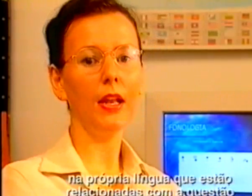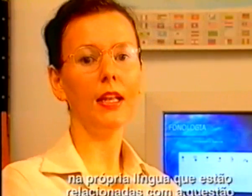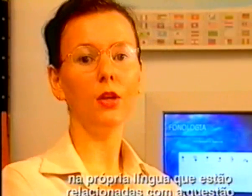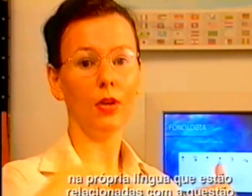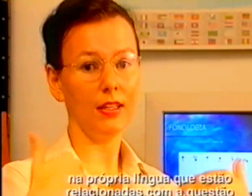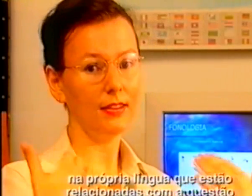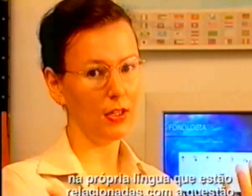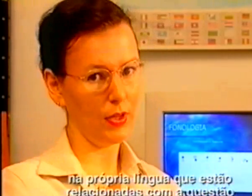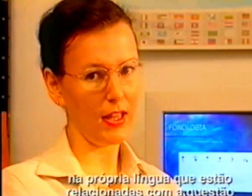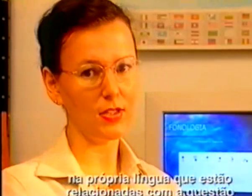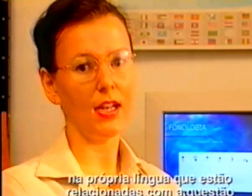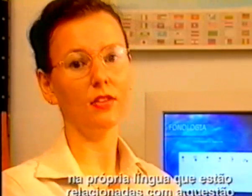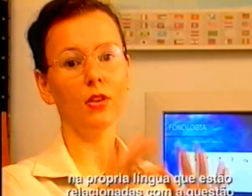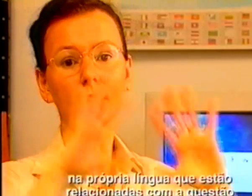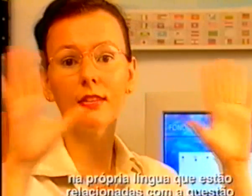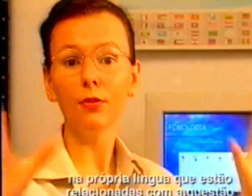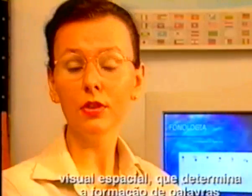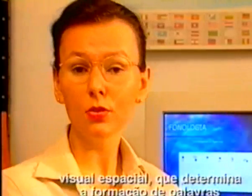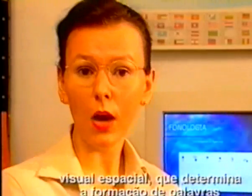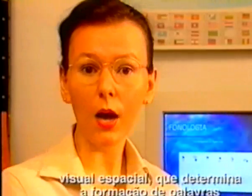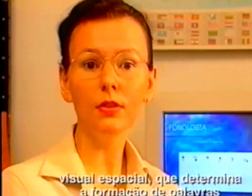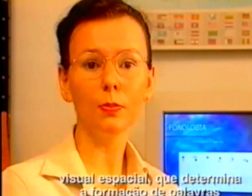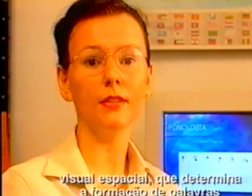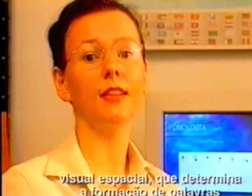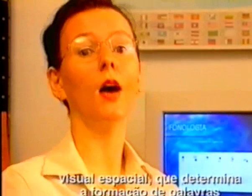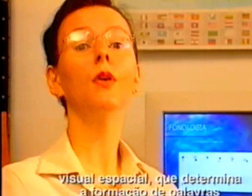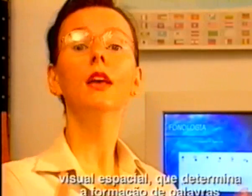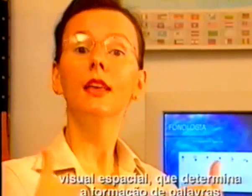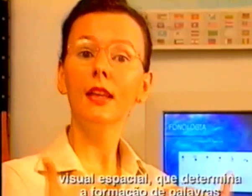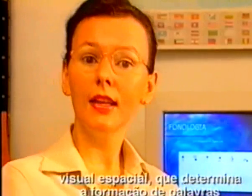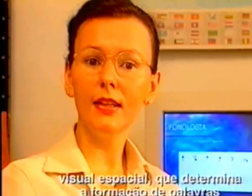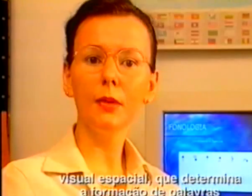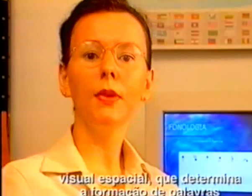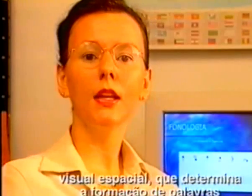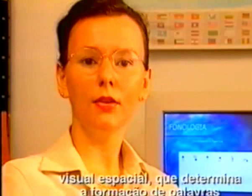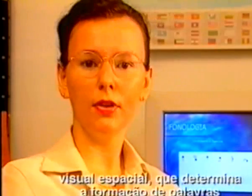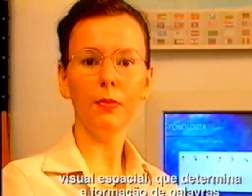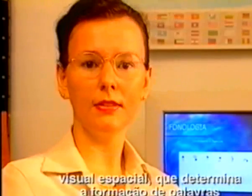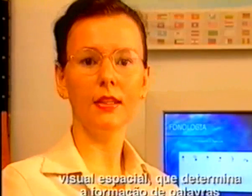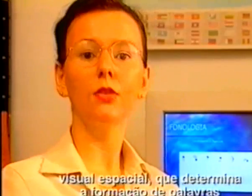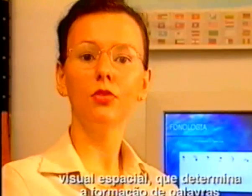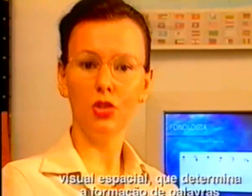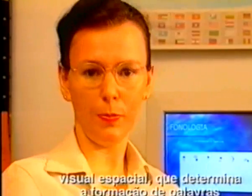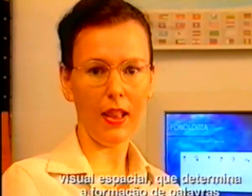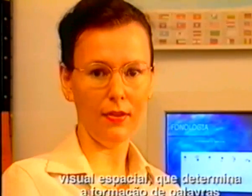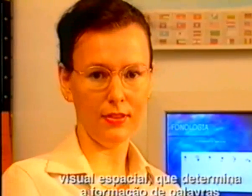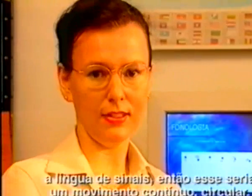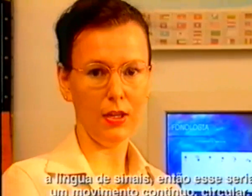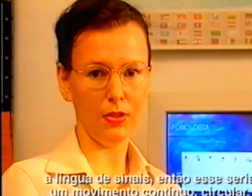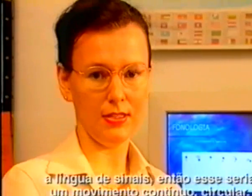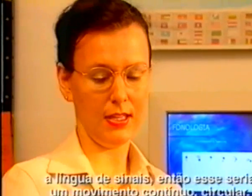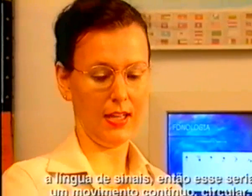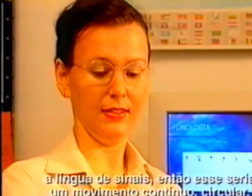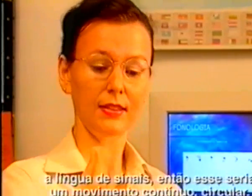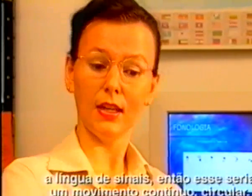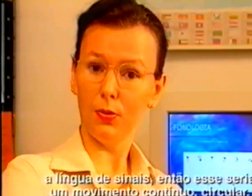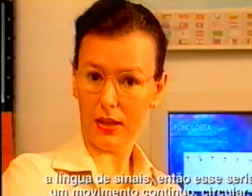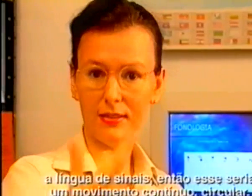própria língua que estão relacionados com a questão visual e espacial que determinam a formação de palavras na língua de sinais. Então,